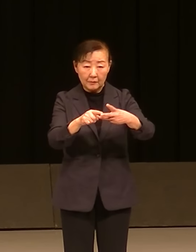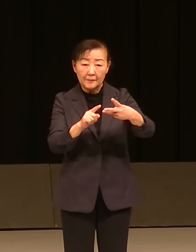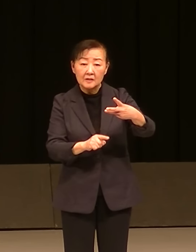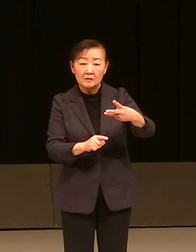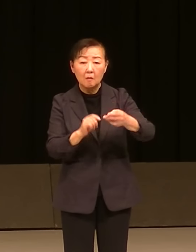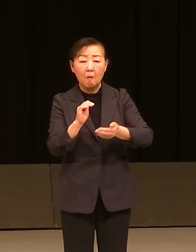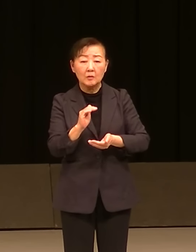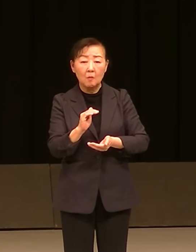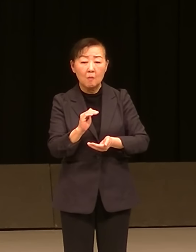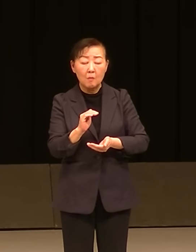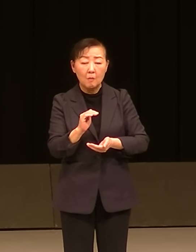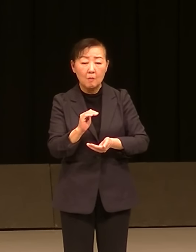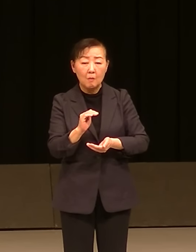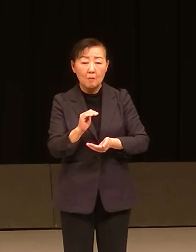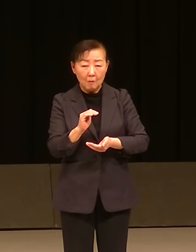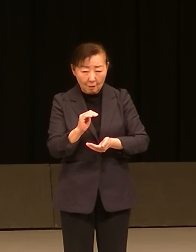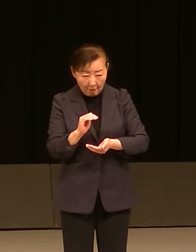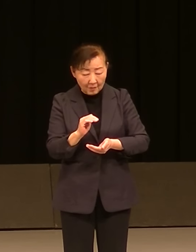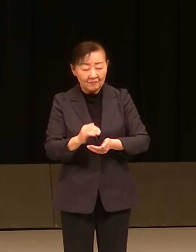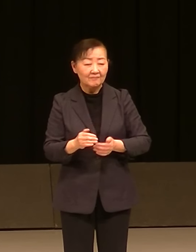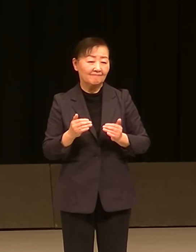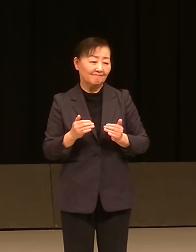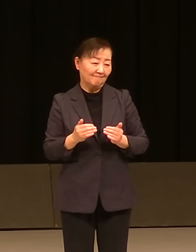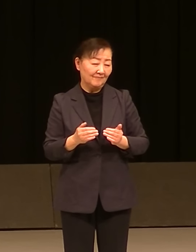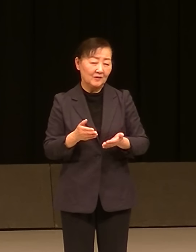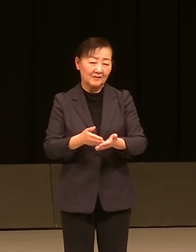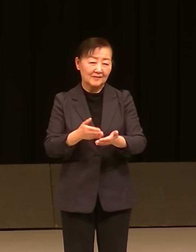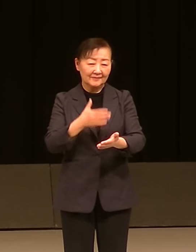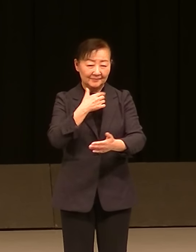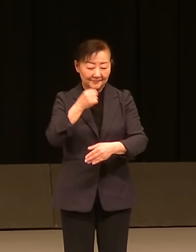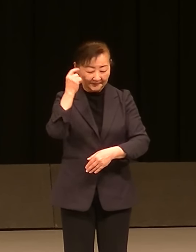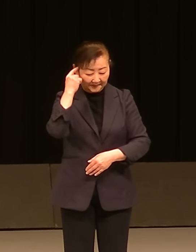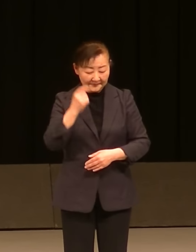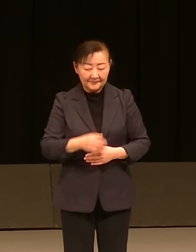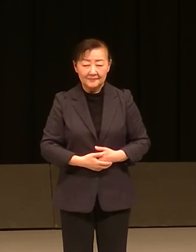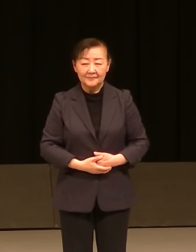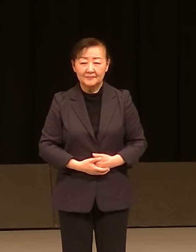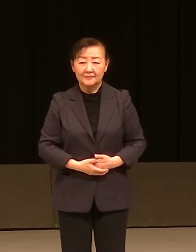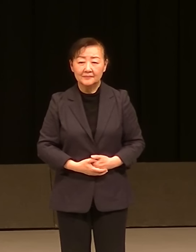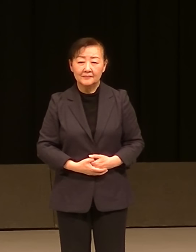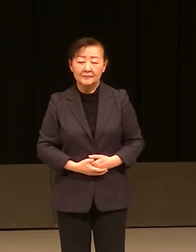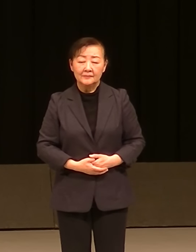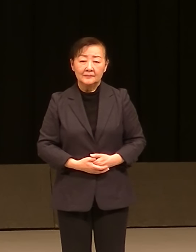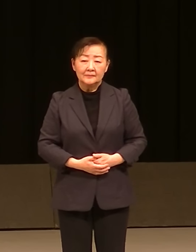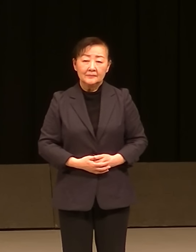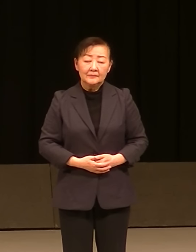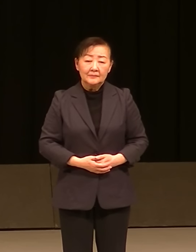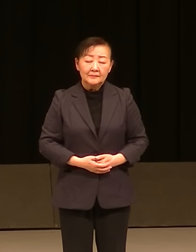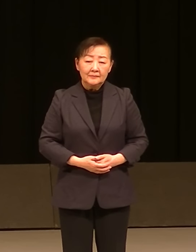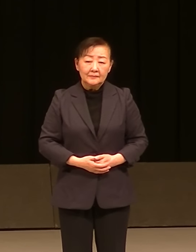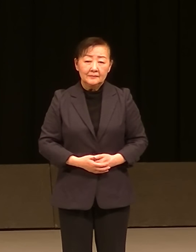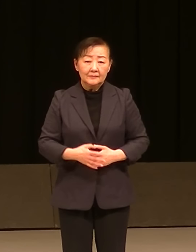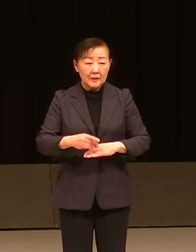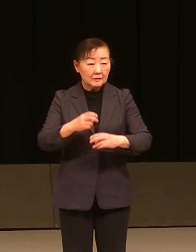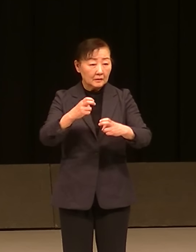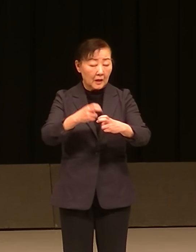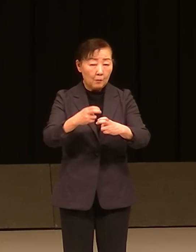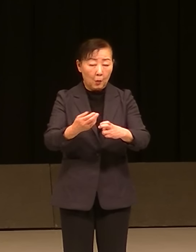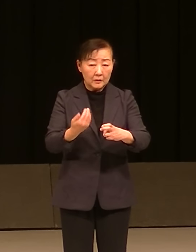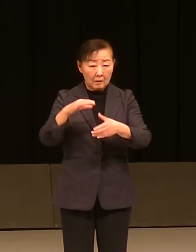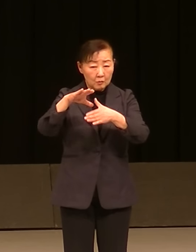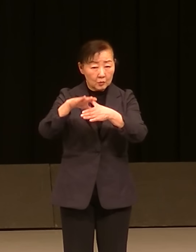と、というのに進んでいきたいというふうに今思います。まずこの憲法全文